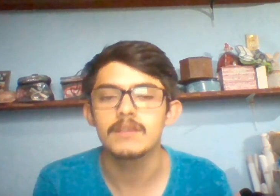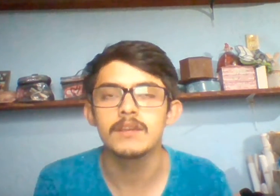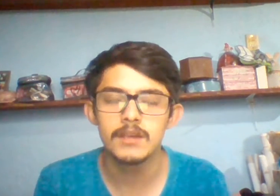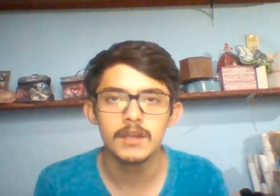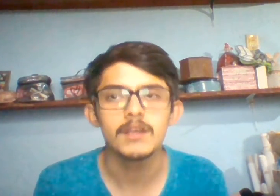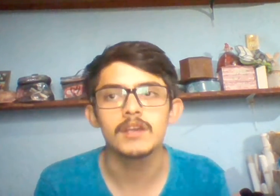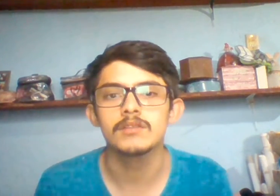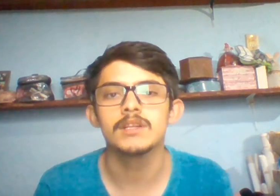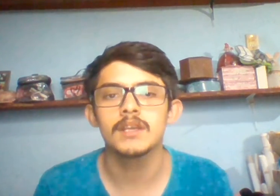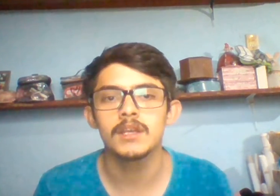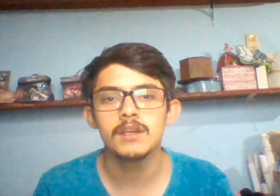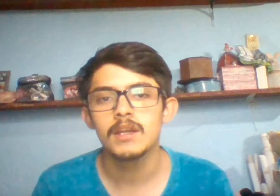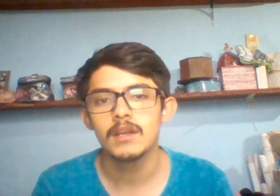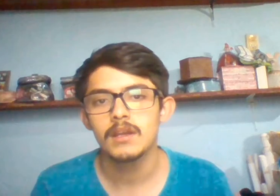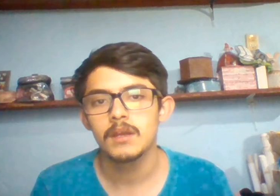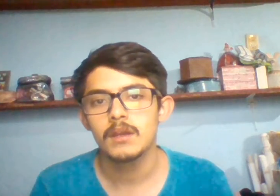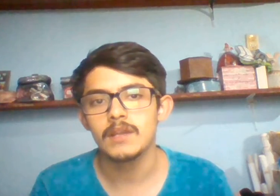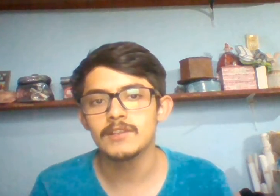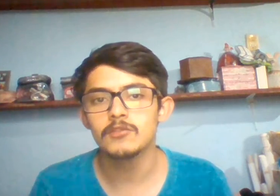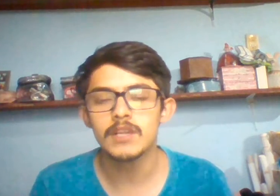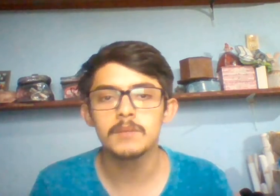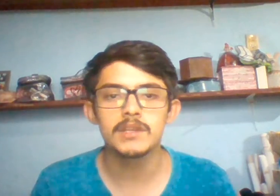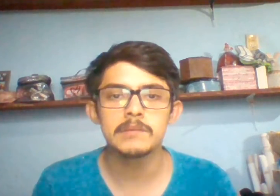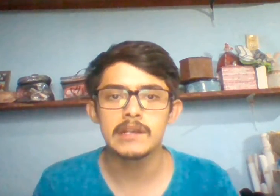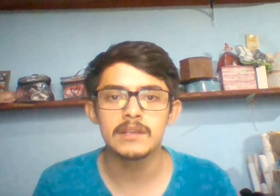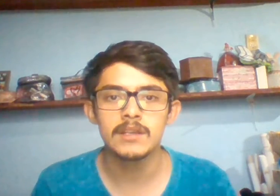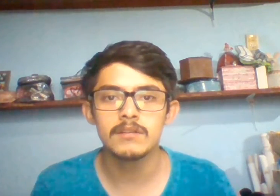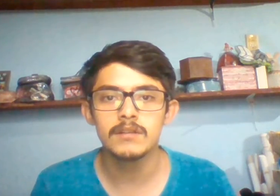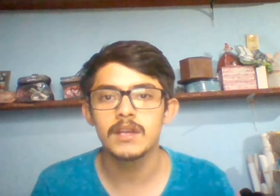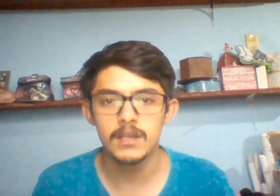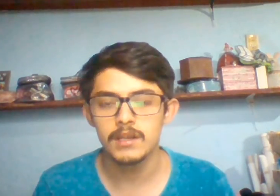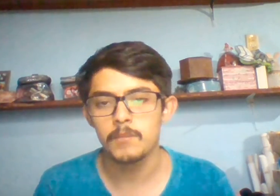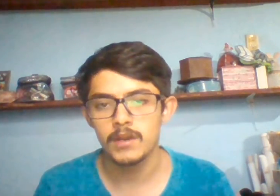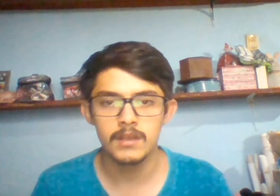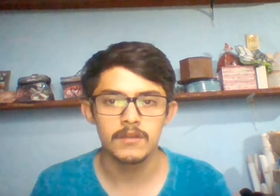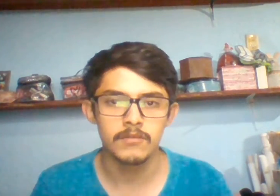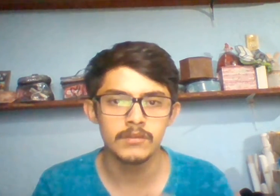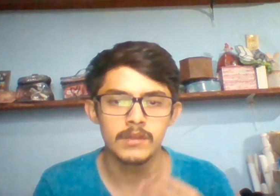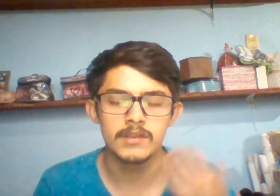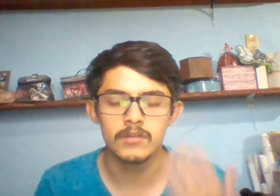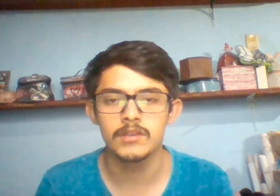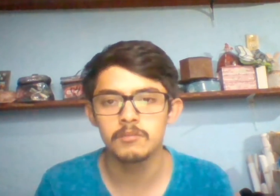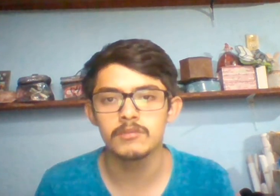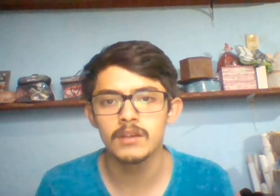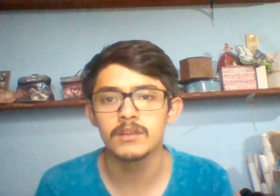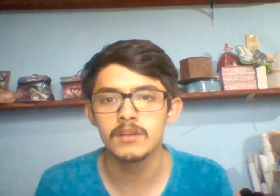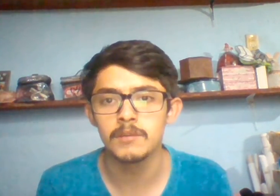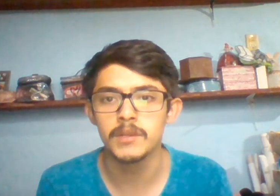y encontré que este es un elemento mecánico que, aparte que fue desarrollado por un ingeniero alemán